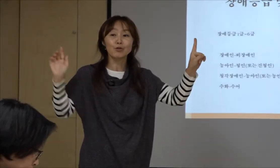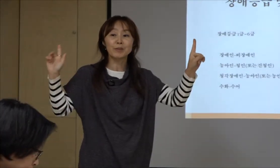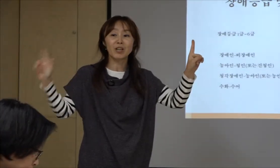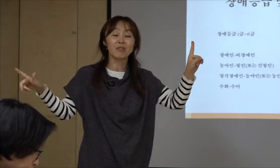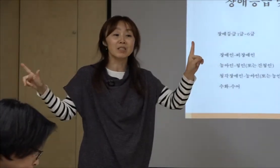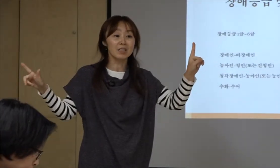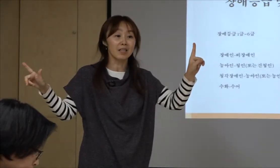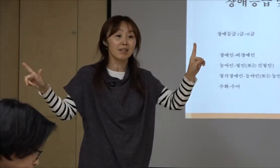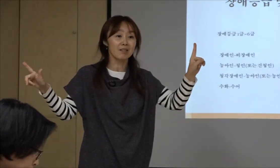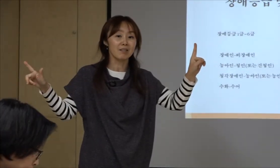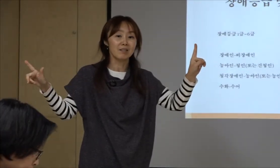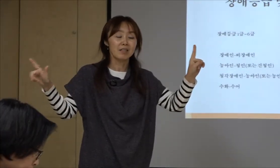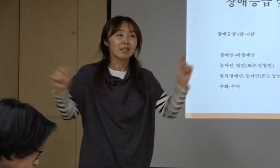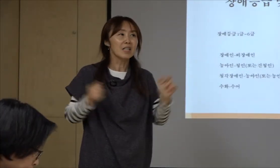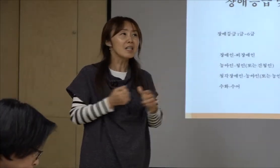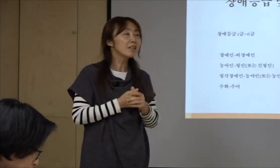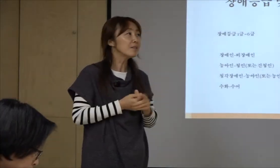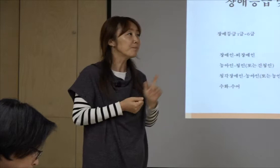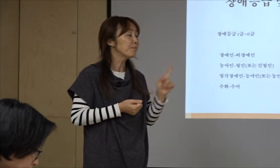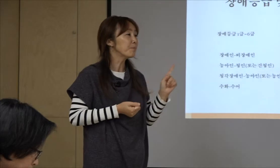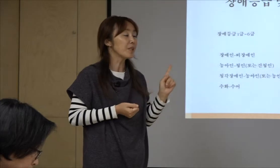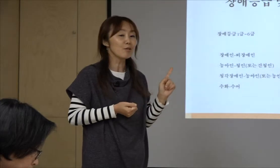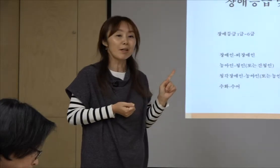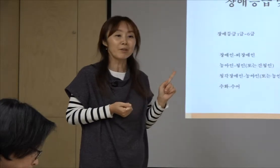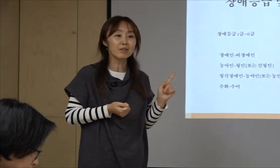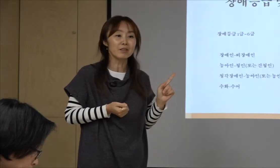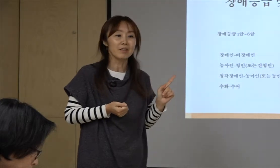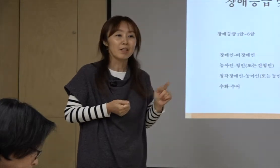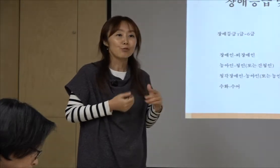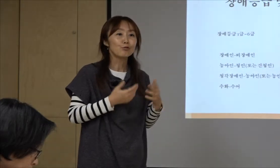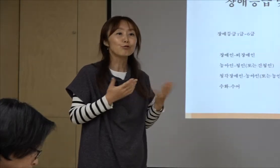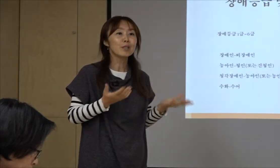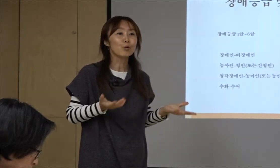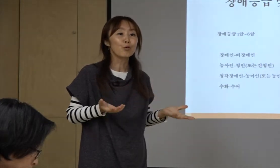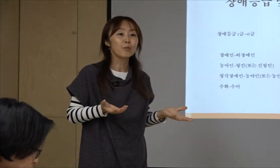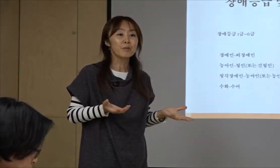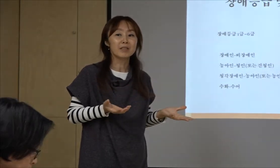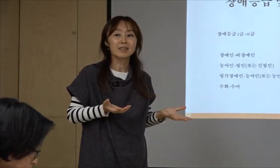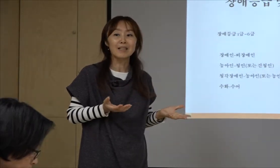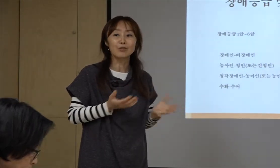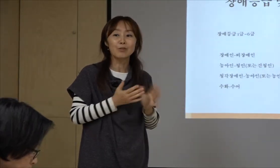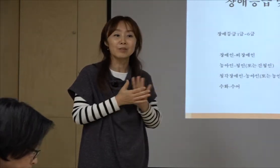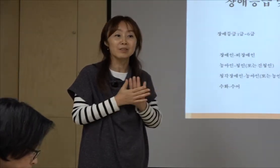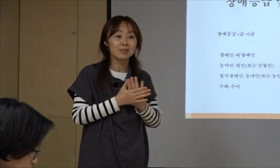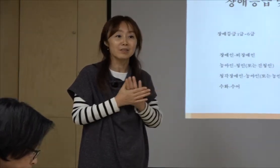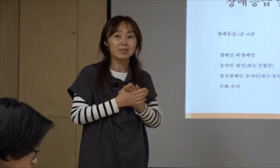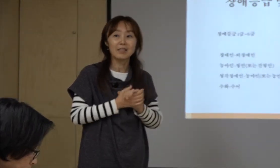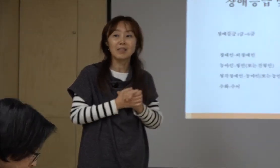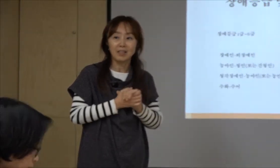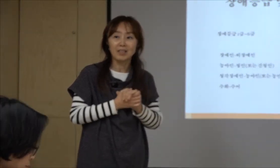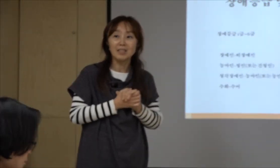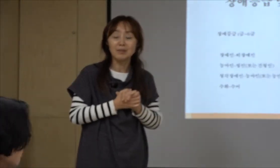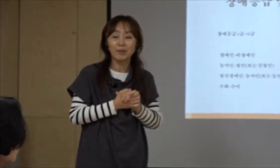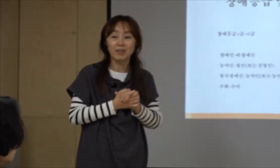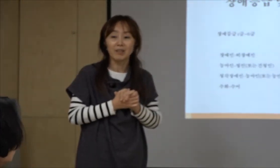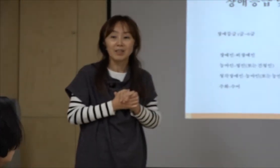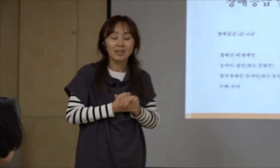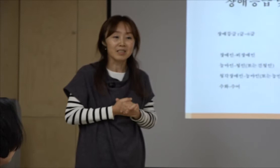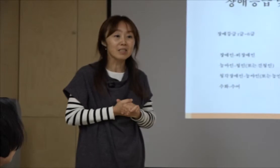6급이 경증이에요. 그러니까 1급이라고 하면은 누구의 도움 없이는 살 수 없는 상태가 1급이에요. 그러니까